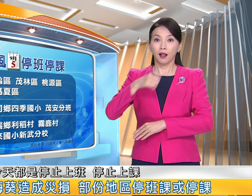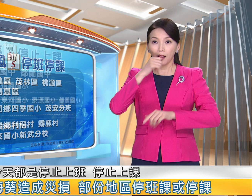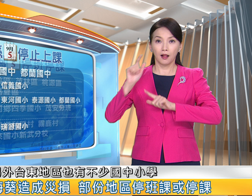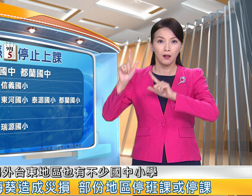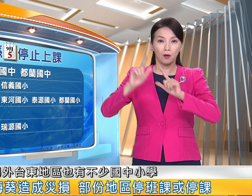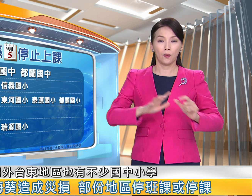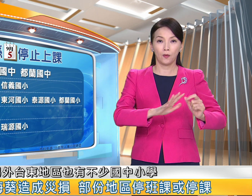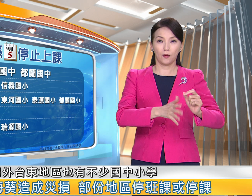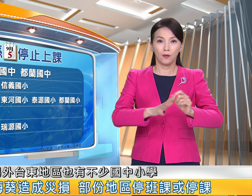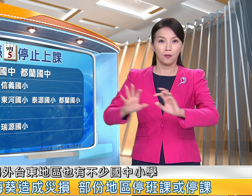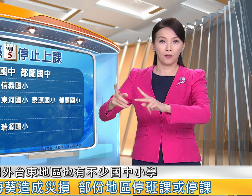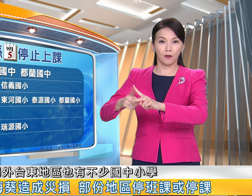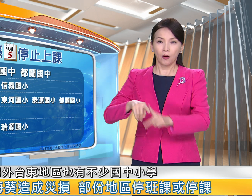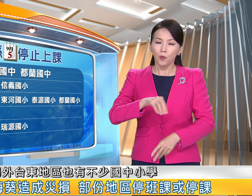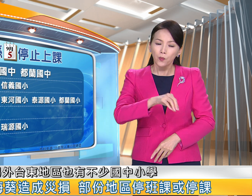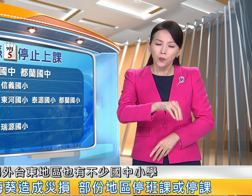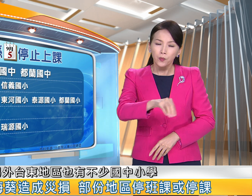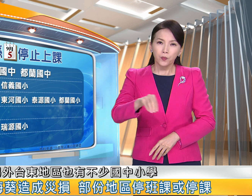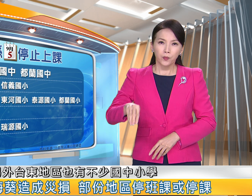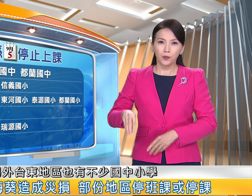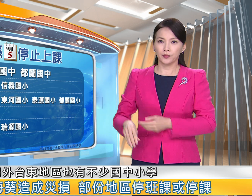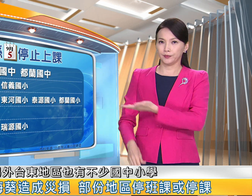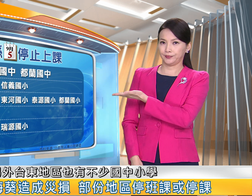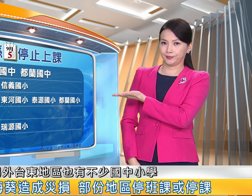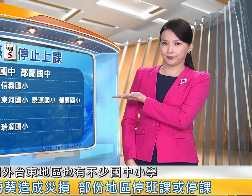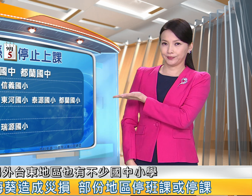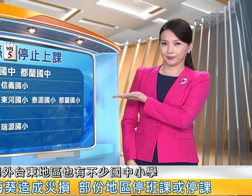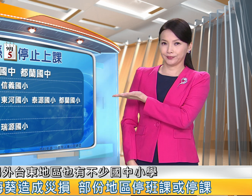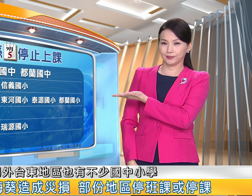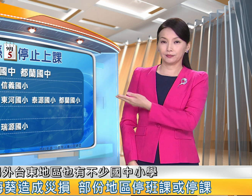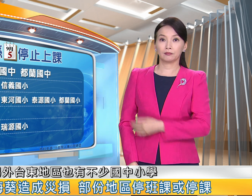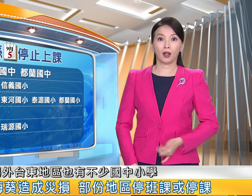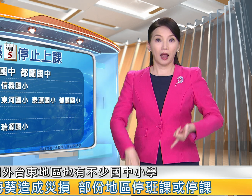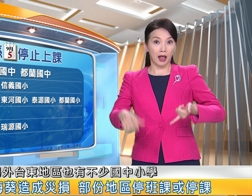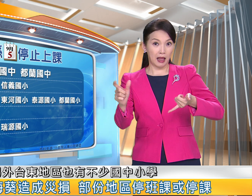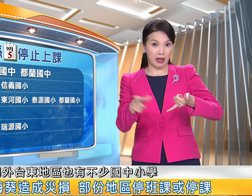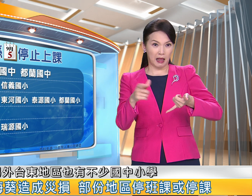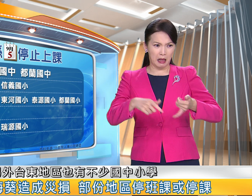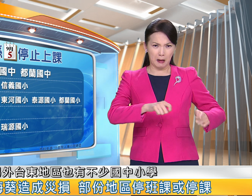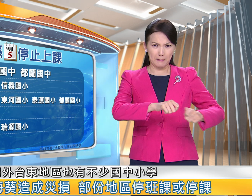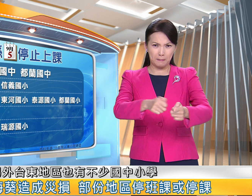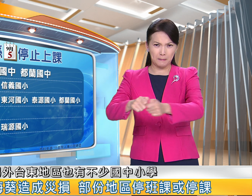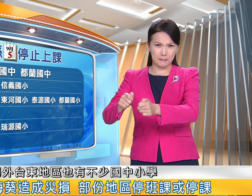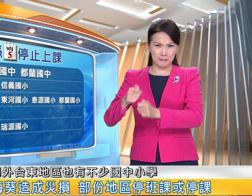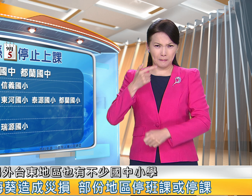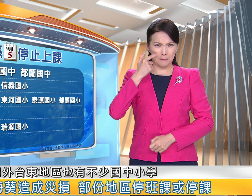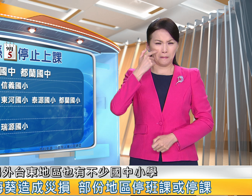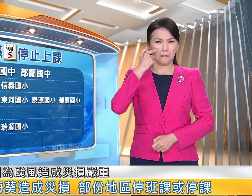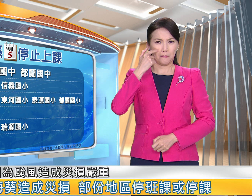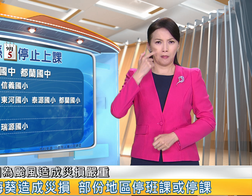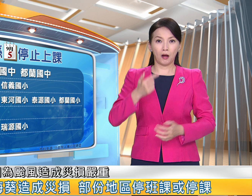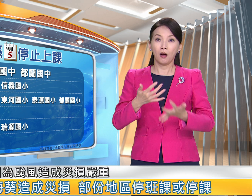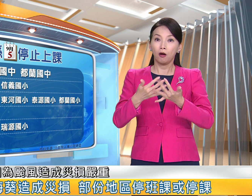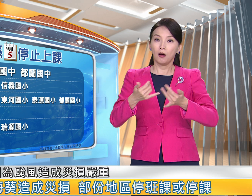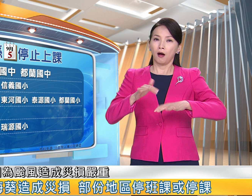而另外，台东地区也有不少的国中小学因为台风造成灾损严